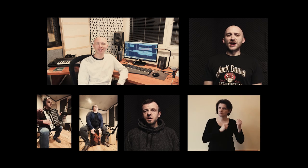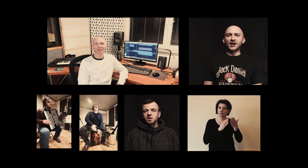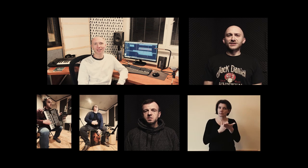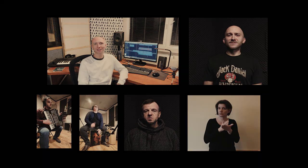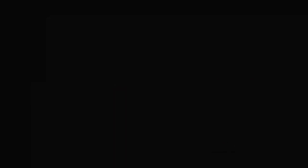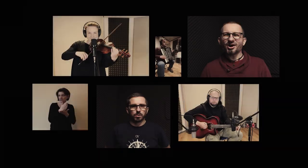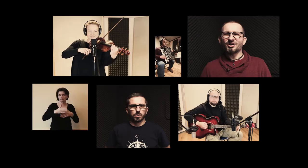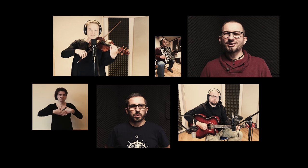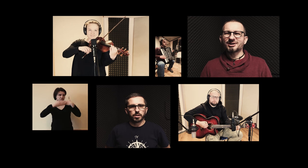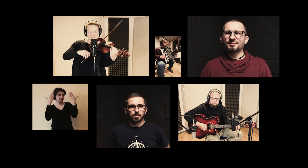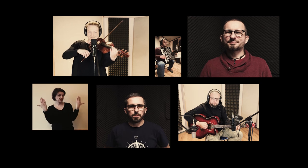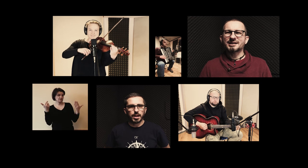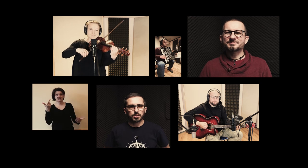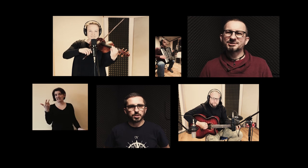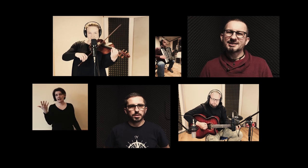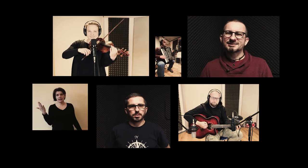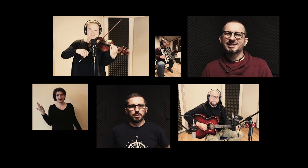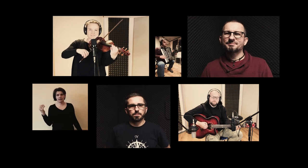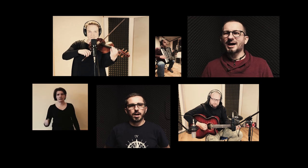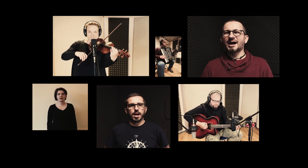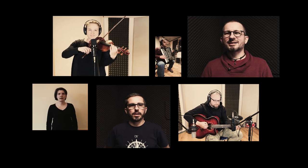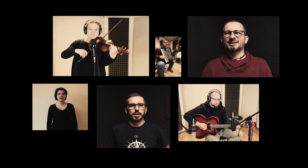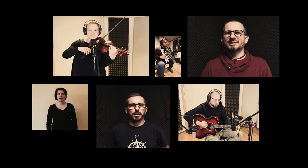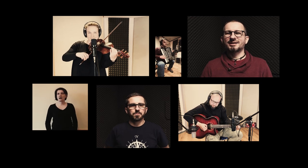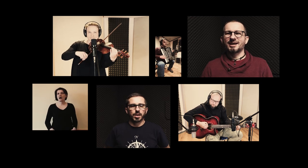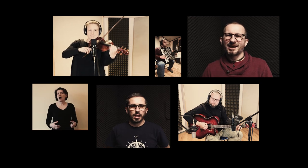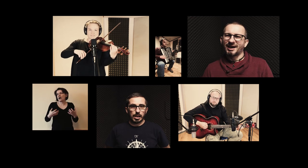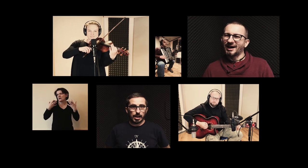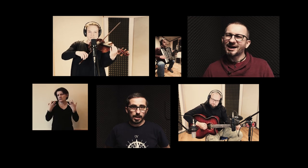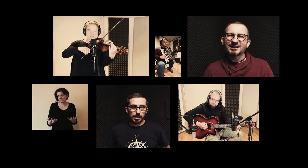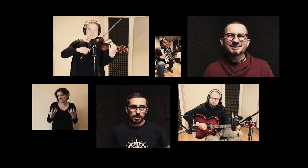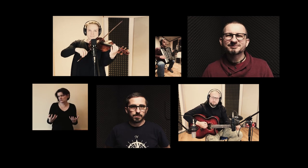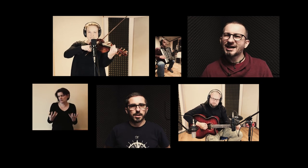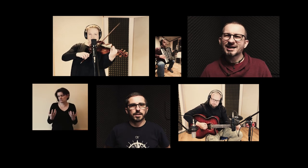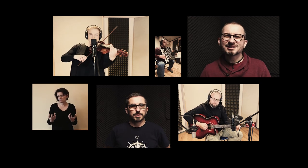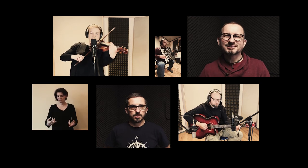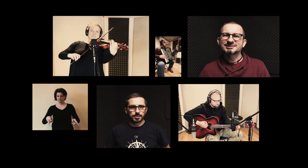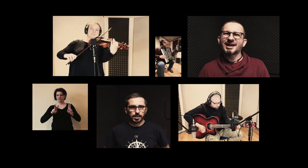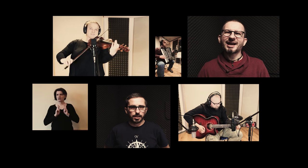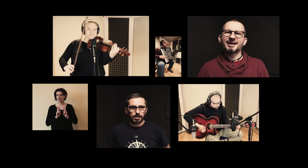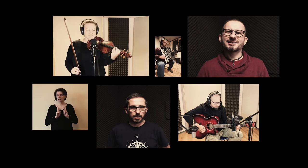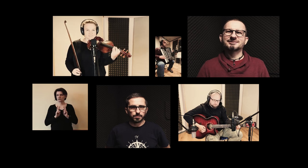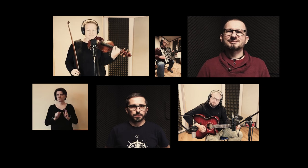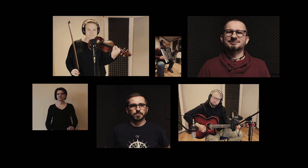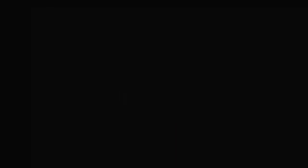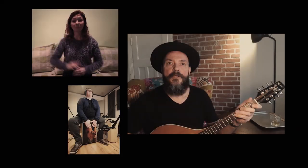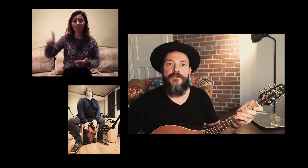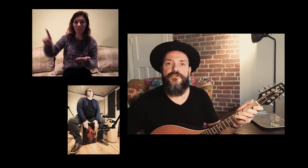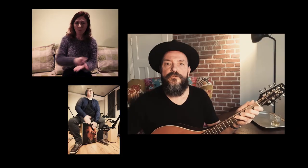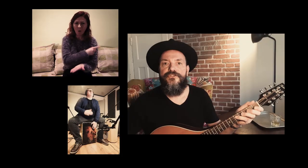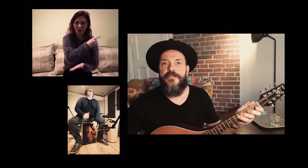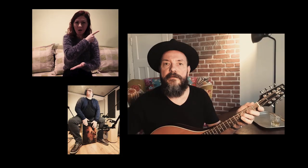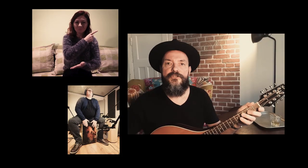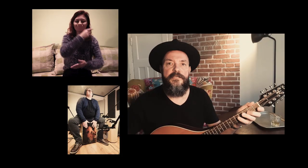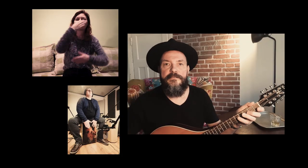Few days, mogę kopać przez dni parę. Ale wracać chcę. Zły